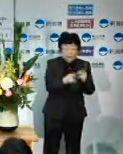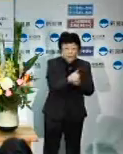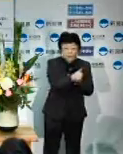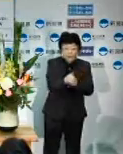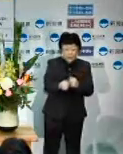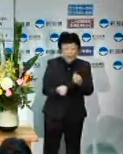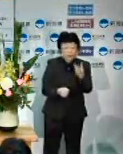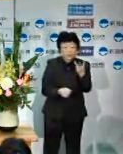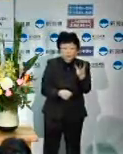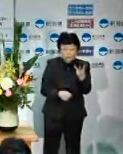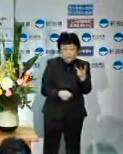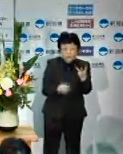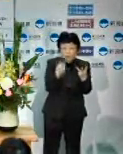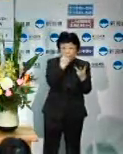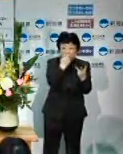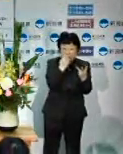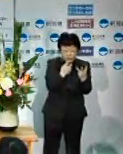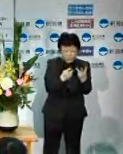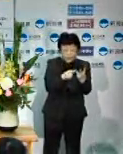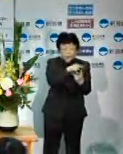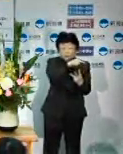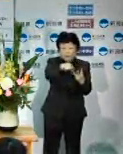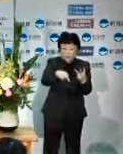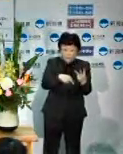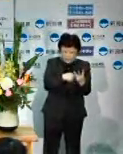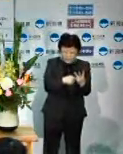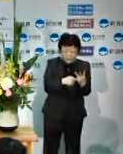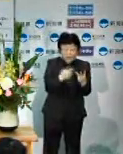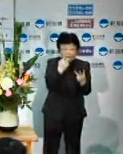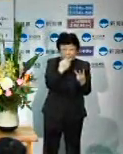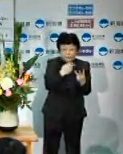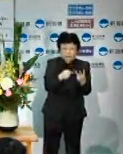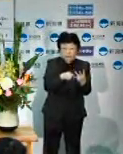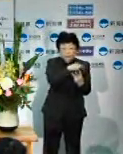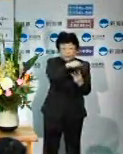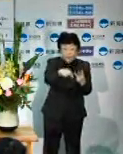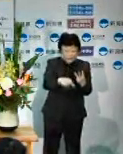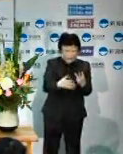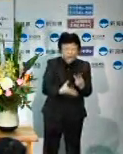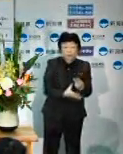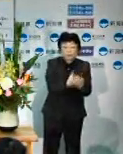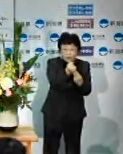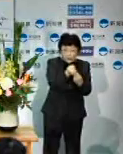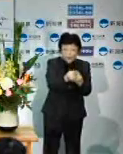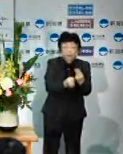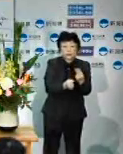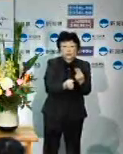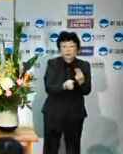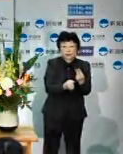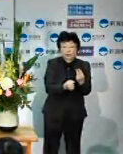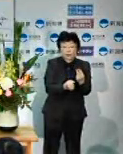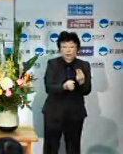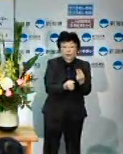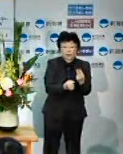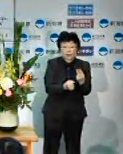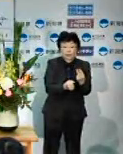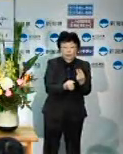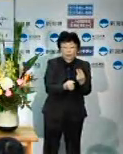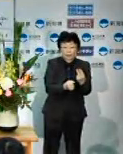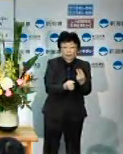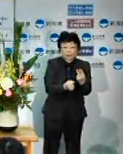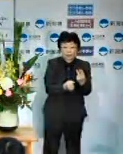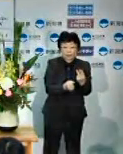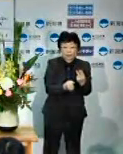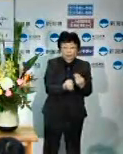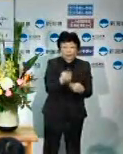3つの検証に必要な専門家でそれぞれ検証してきたものを取りまとめるというのが検証ですから、名